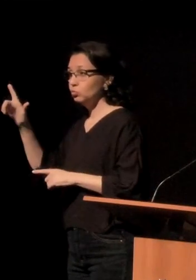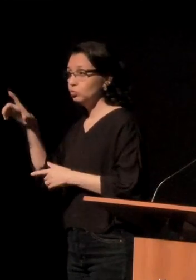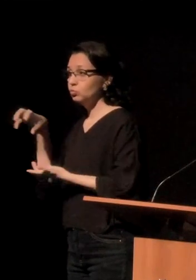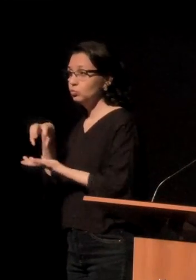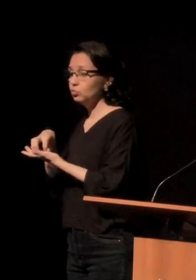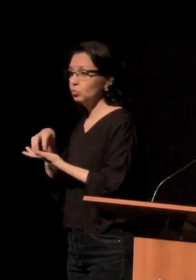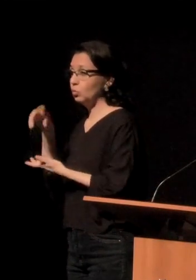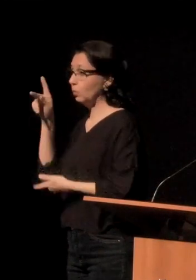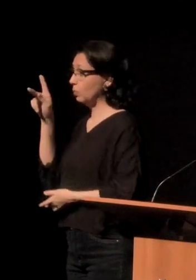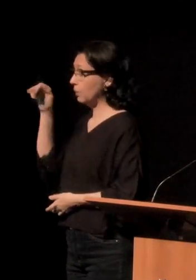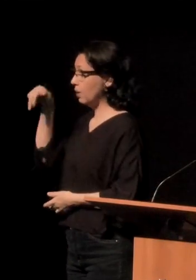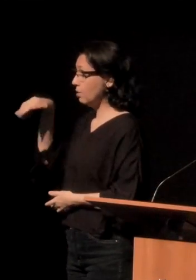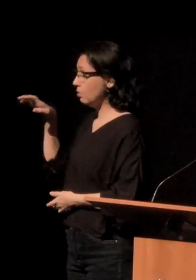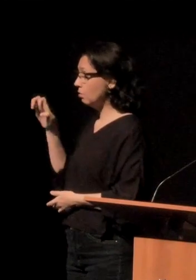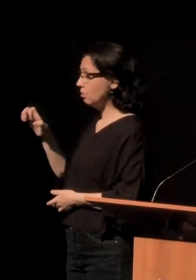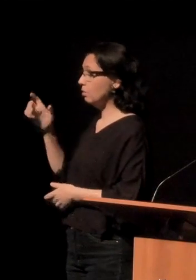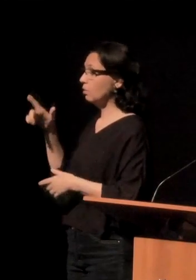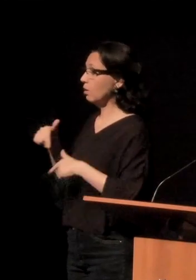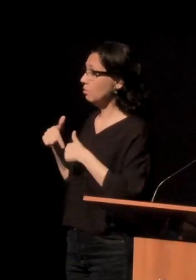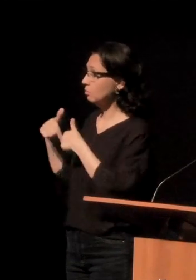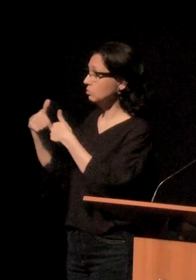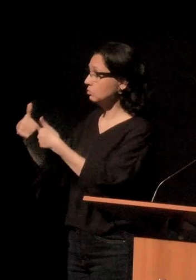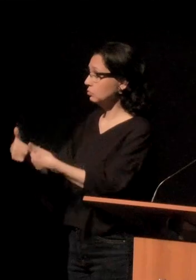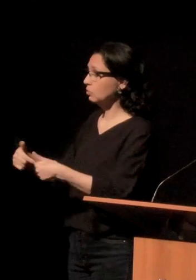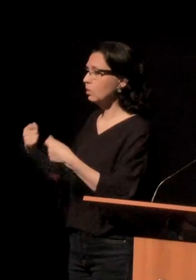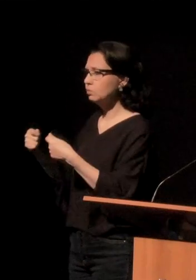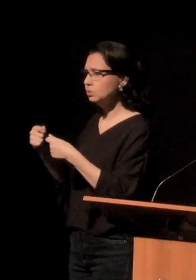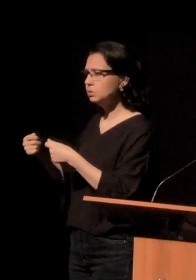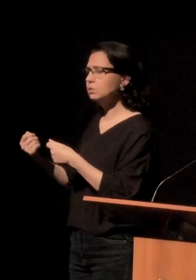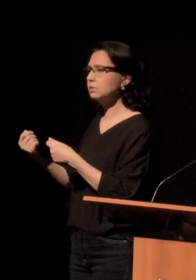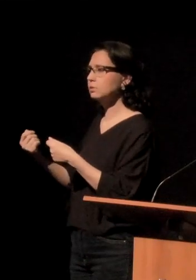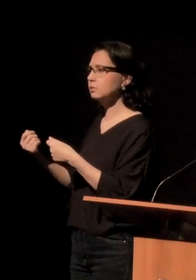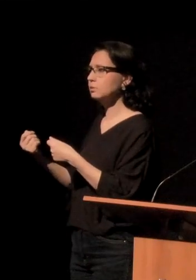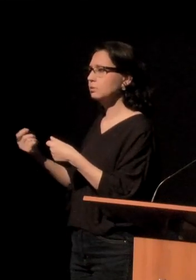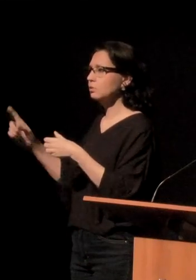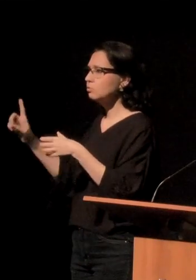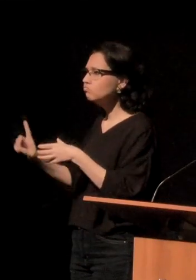TNT atuar na educação precisa incluir a formação pedagógica